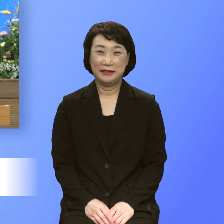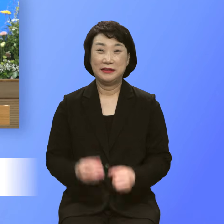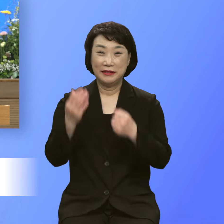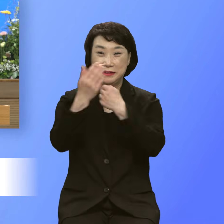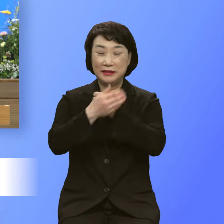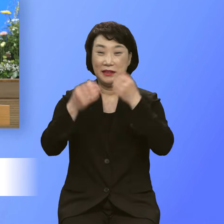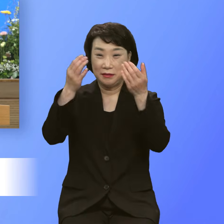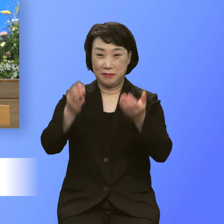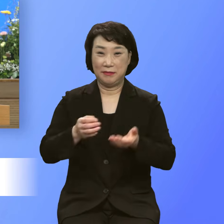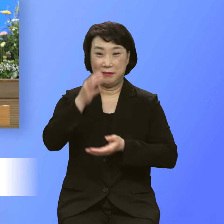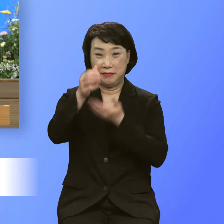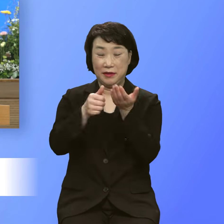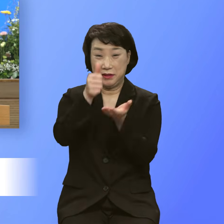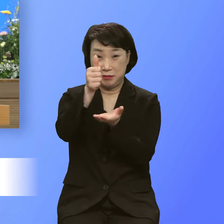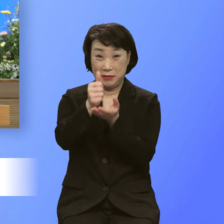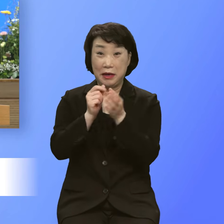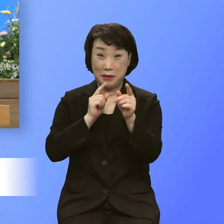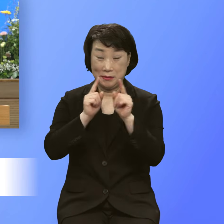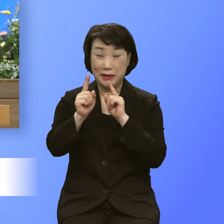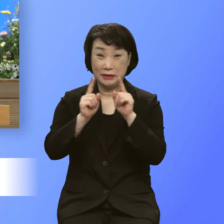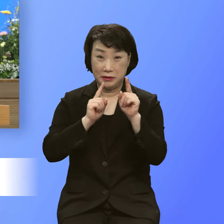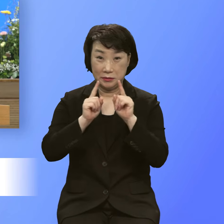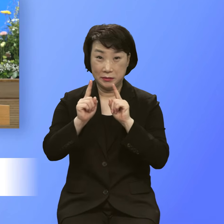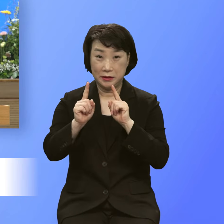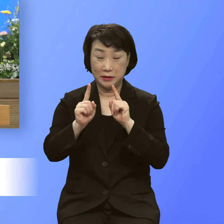은혜 받으실 하나님 말씀은